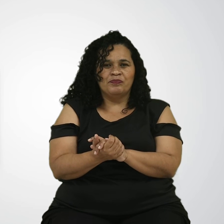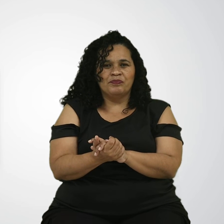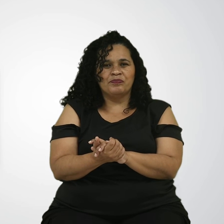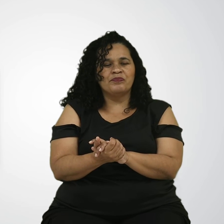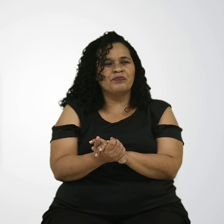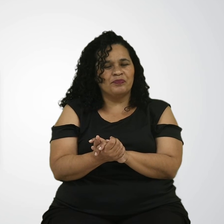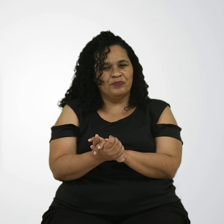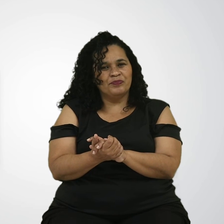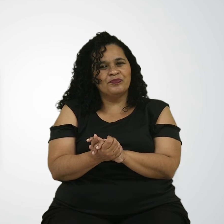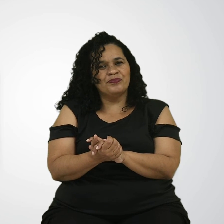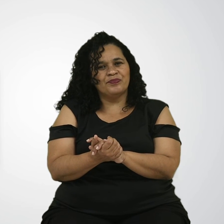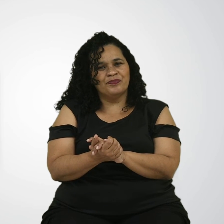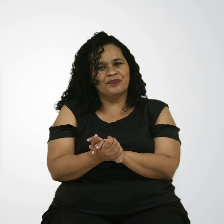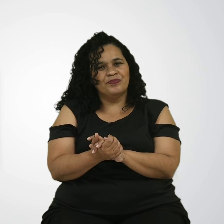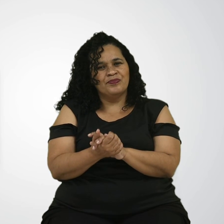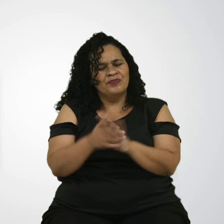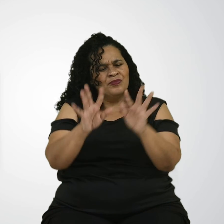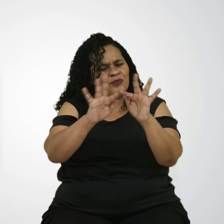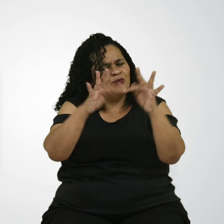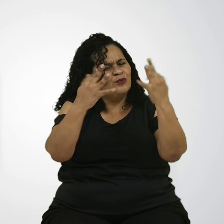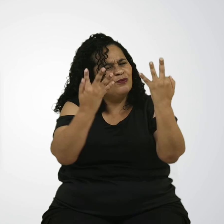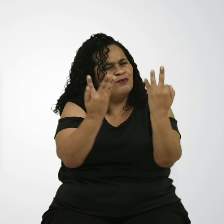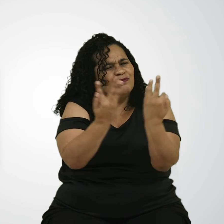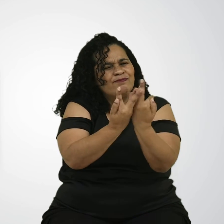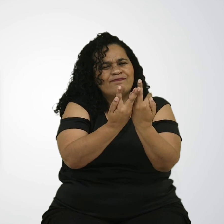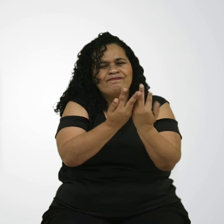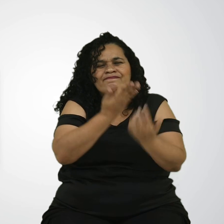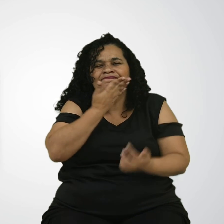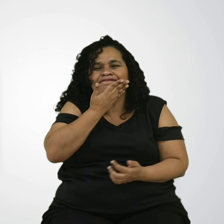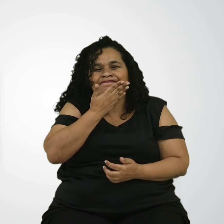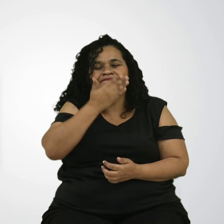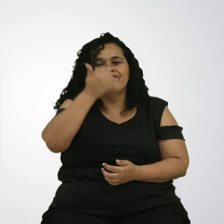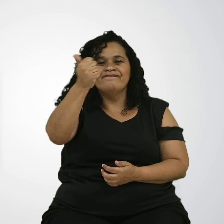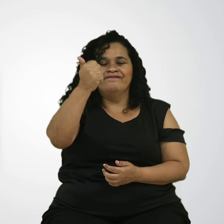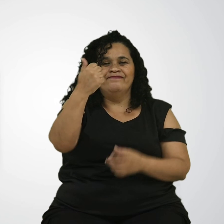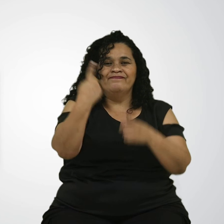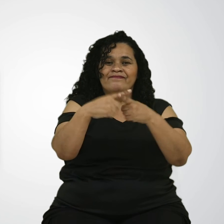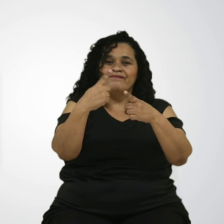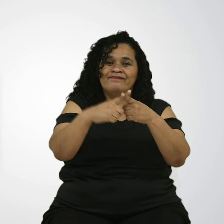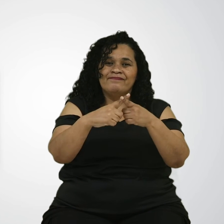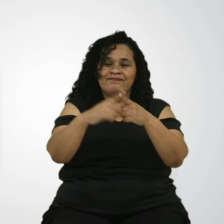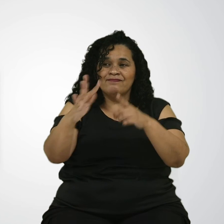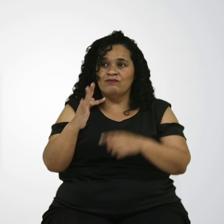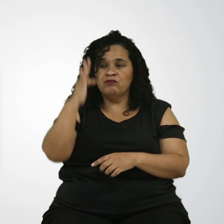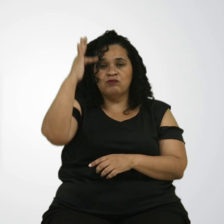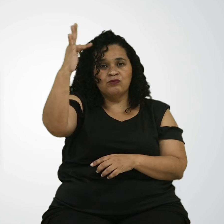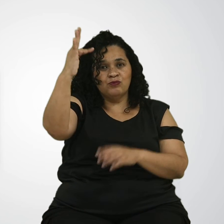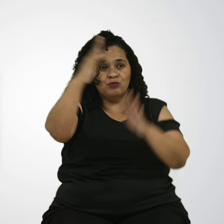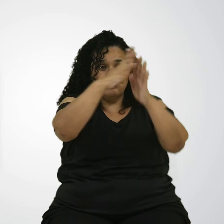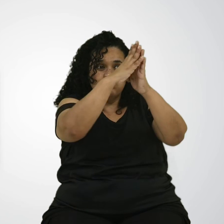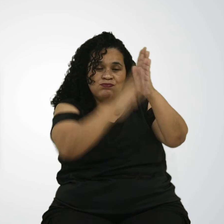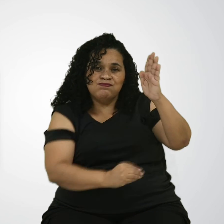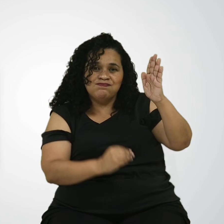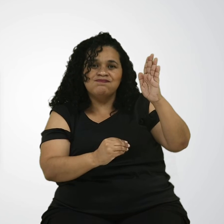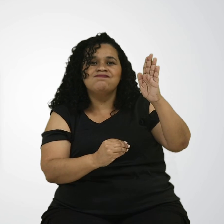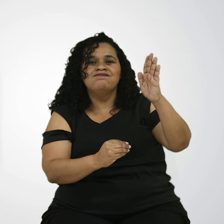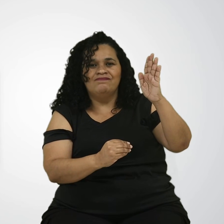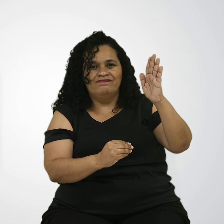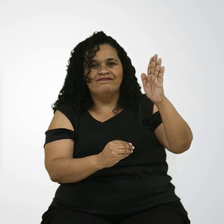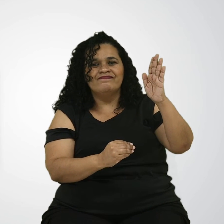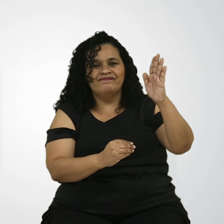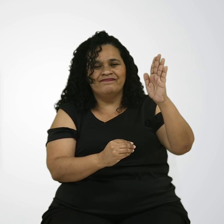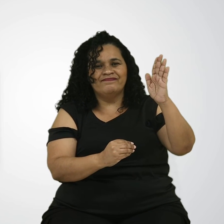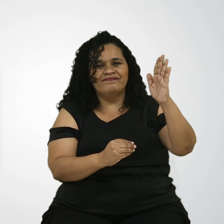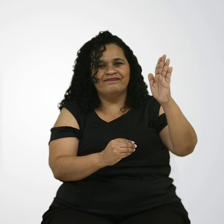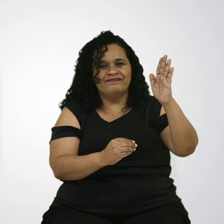mãe amando, olha, as chances do seu filho fazer uma boa escolha no casamento será... Ele não aceitará nada menos do que isso. Não,